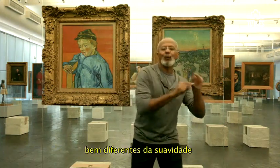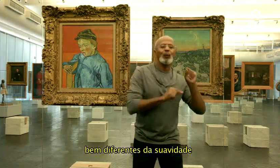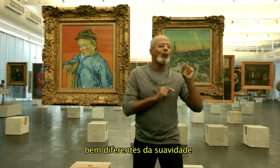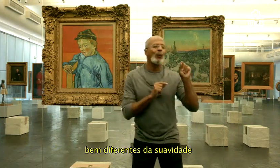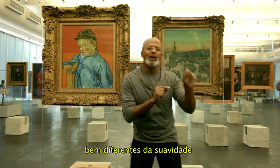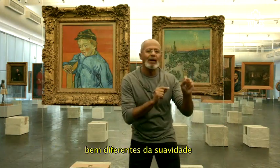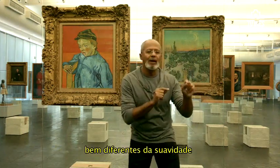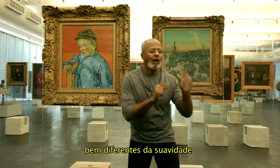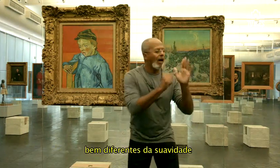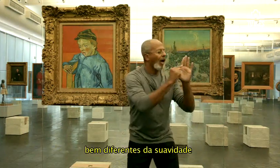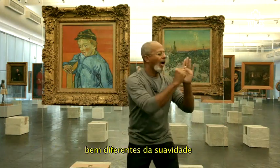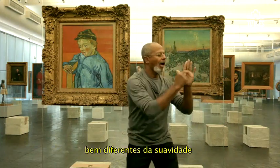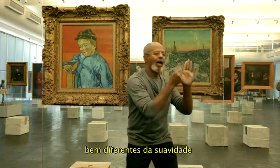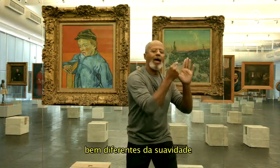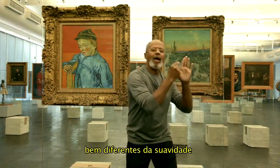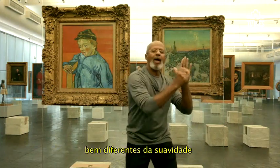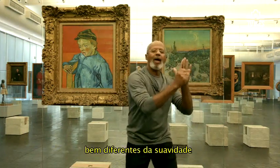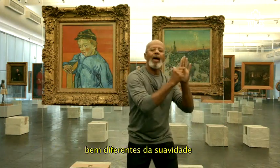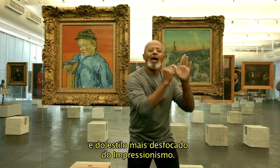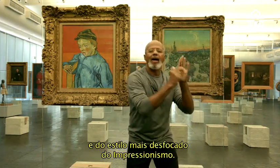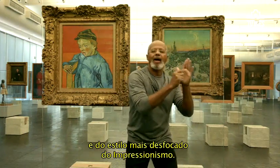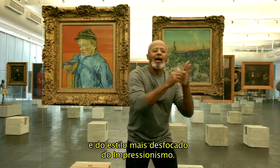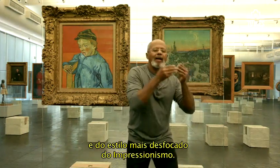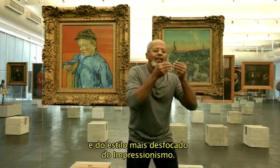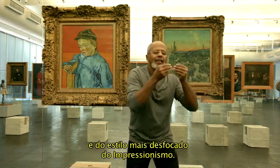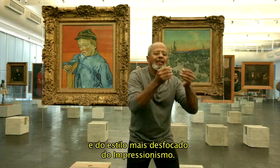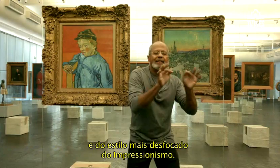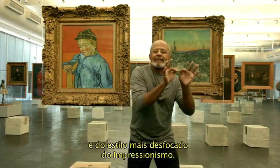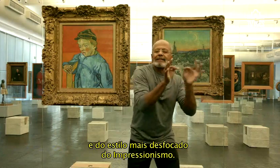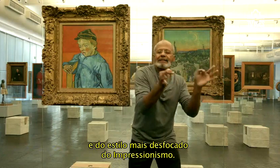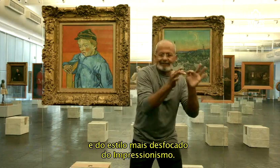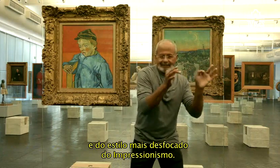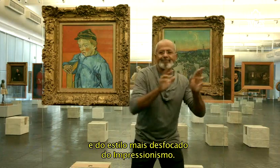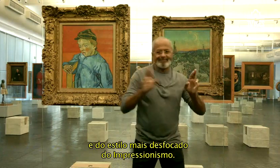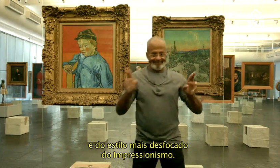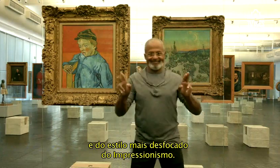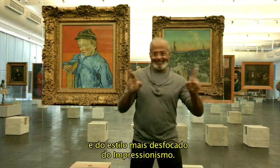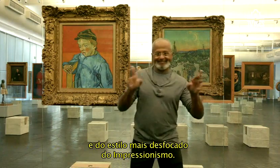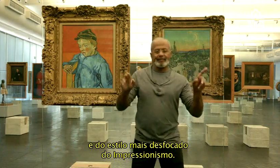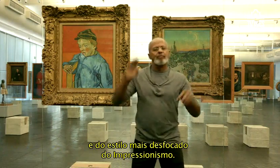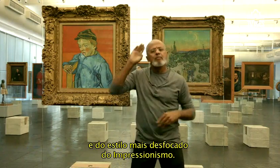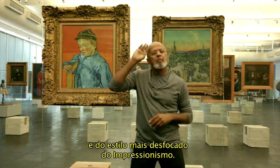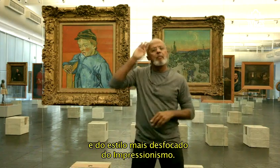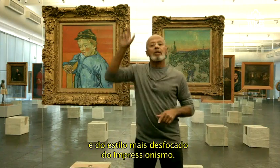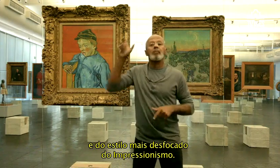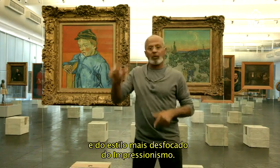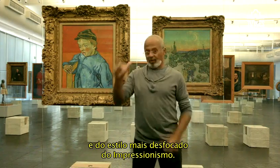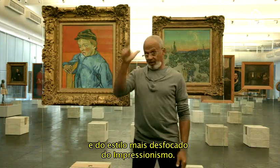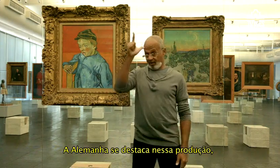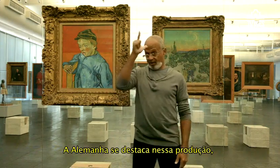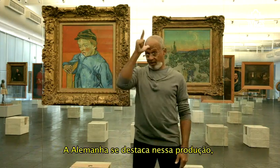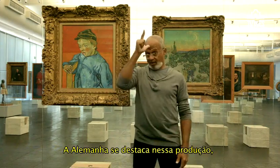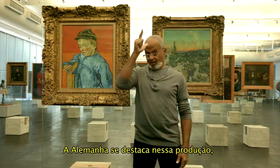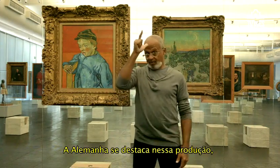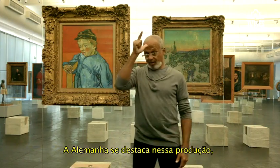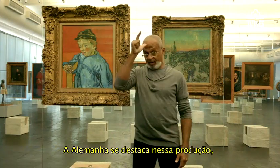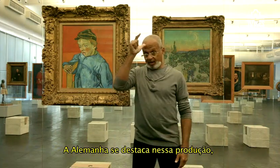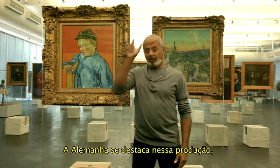bem diferentes da suavidade e do estilo mais desfocado do impressionismo. A Alemanha se destaca